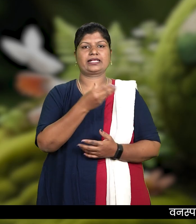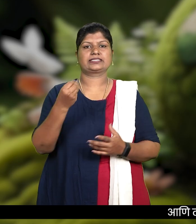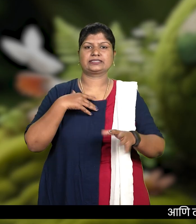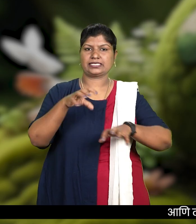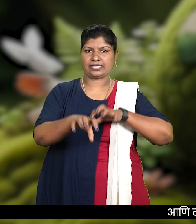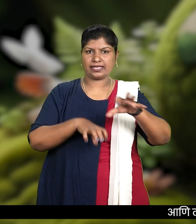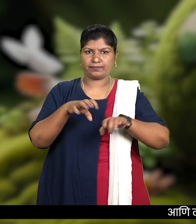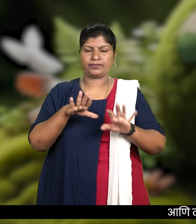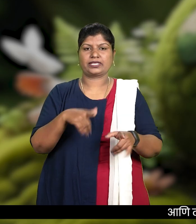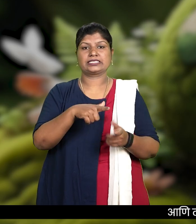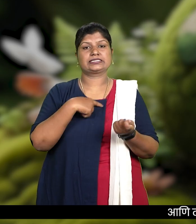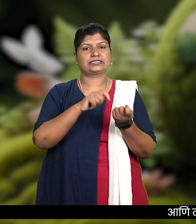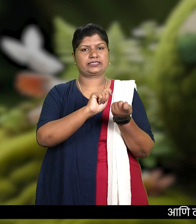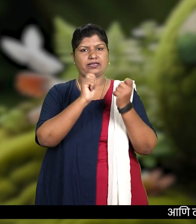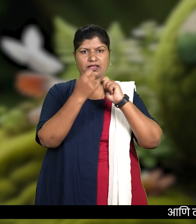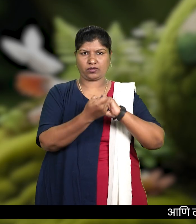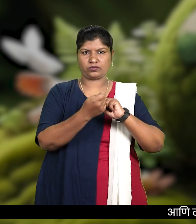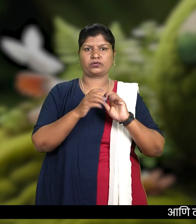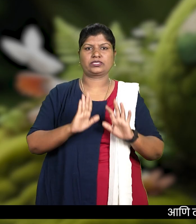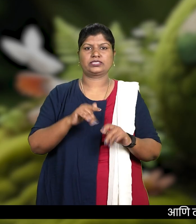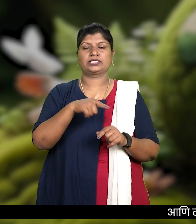आणि त्यांचे अजैविक घटकांमध्ये रूपांतर करत असतात.